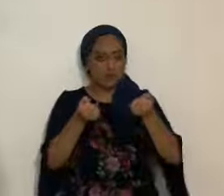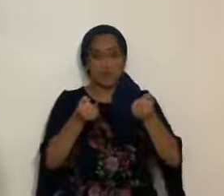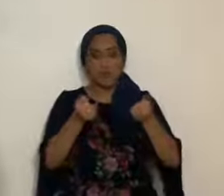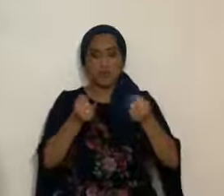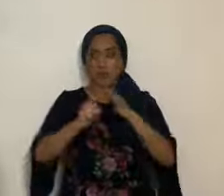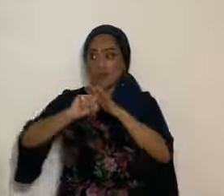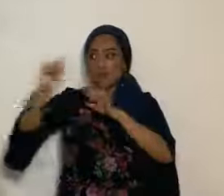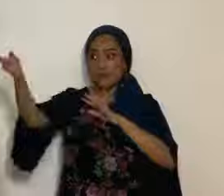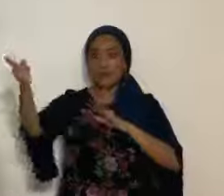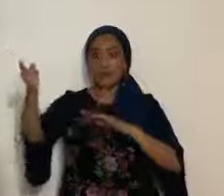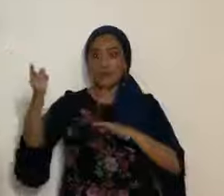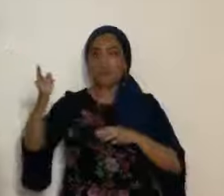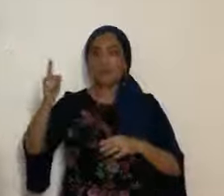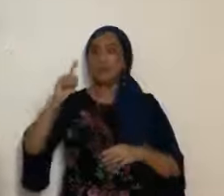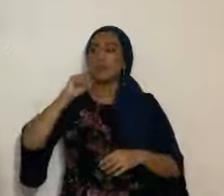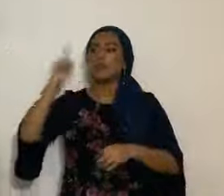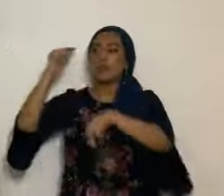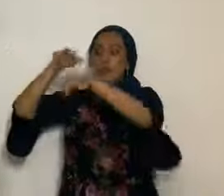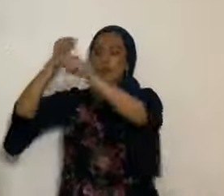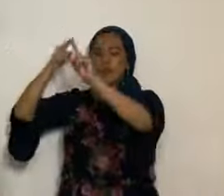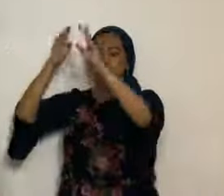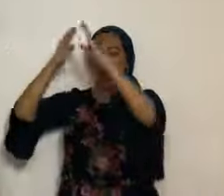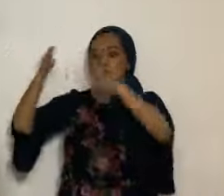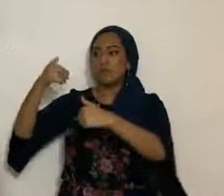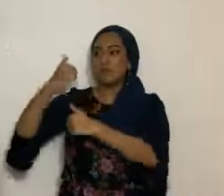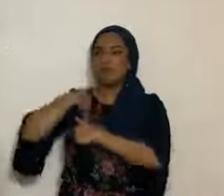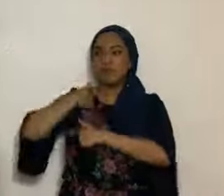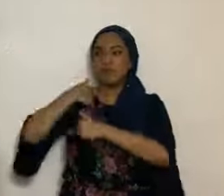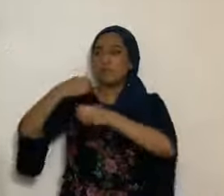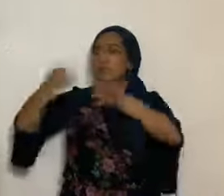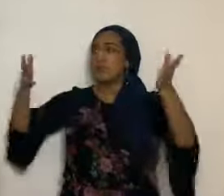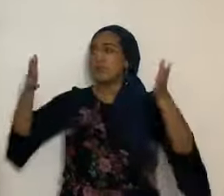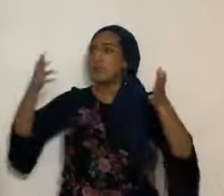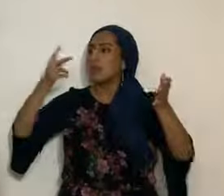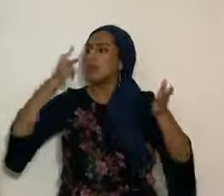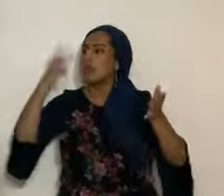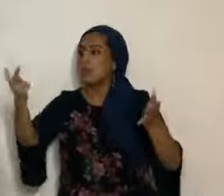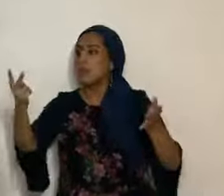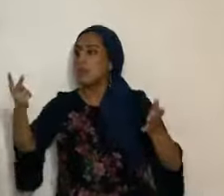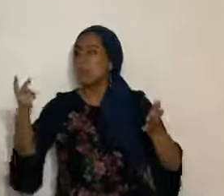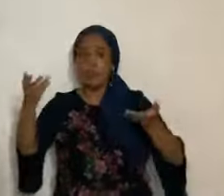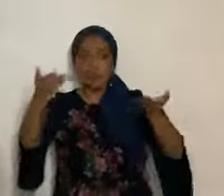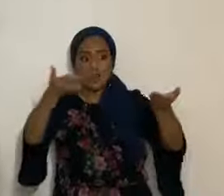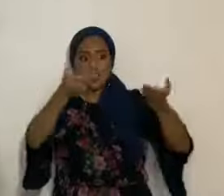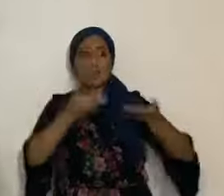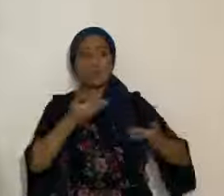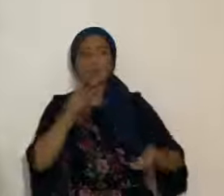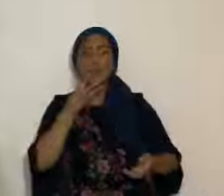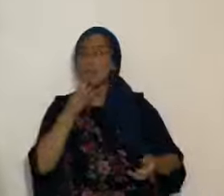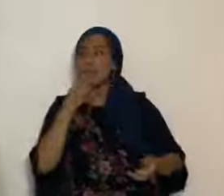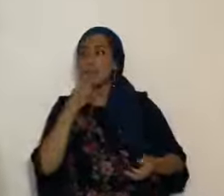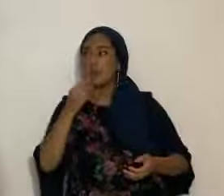fuera, llamó a los de casa y les habló diciendo: mirad, nos ha traído un hebreo para que hiciese burla de